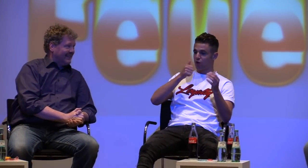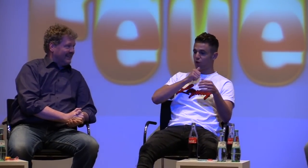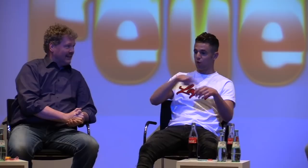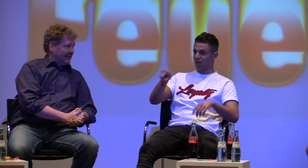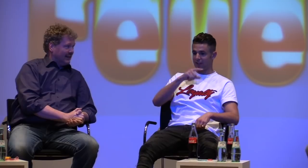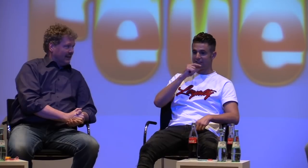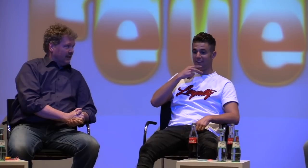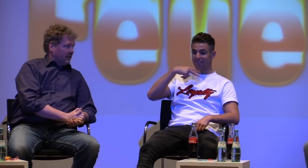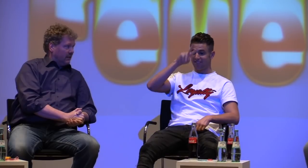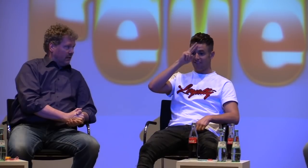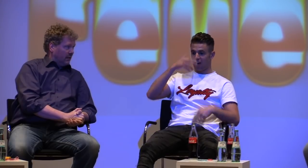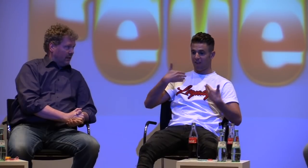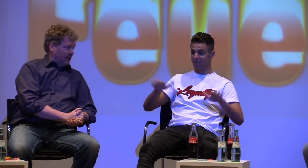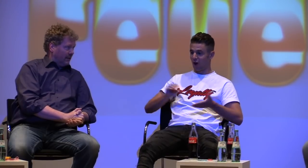zu den Demos.